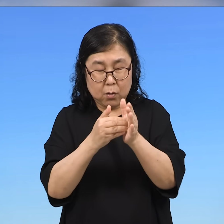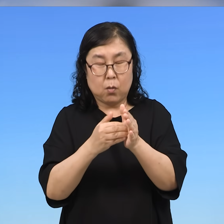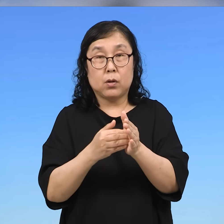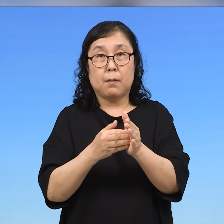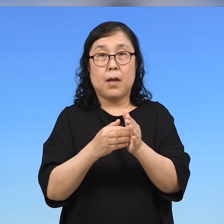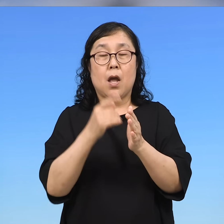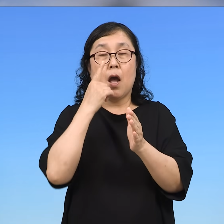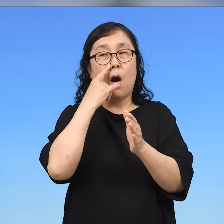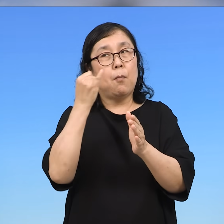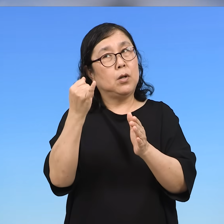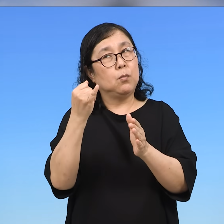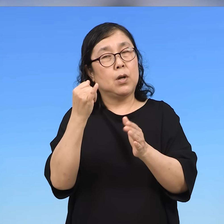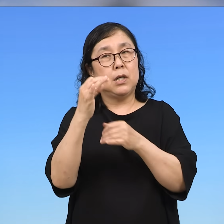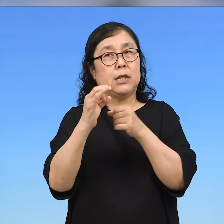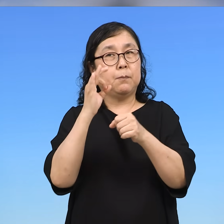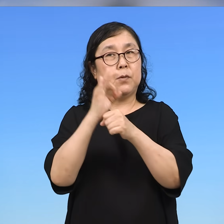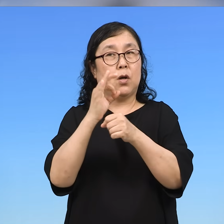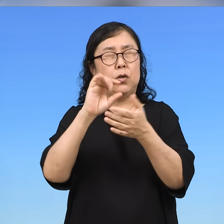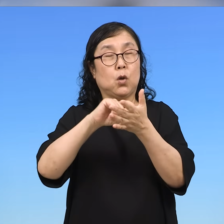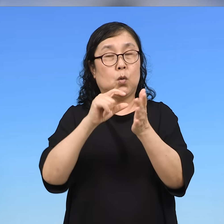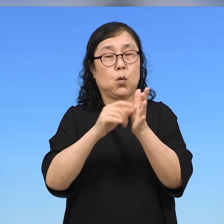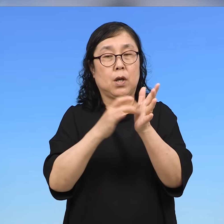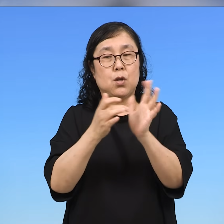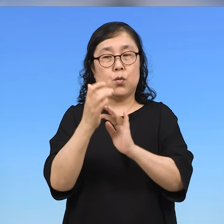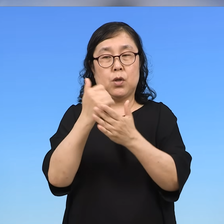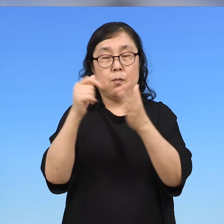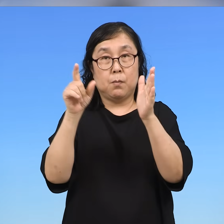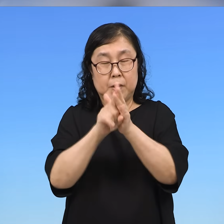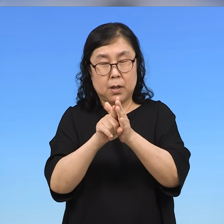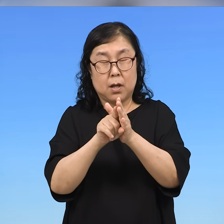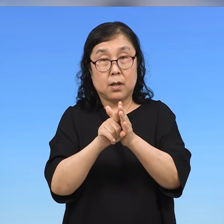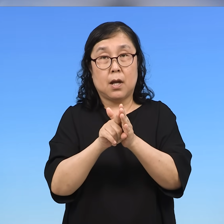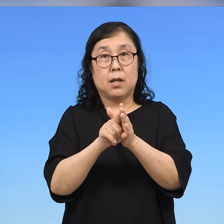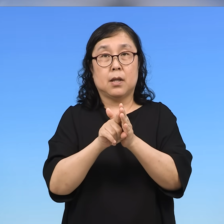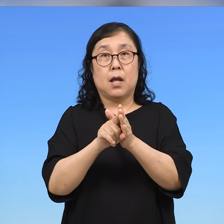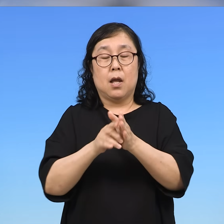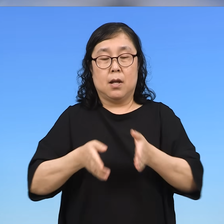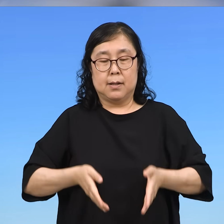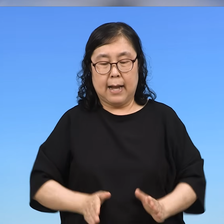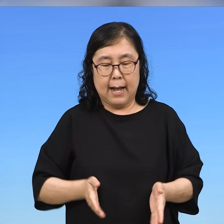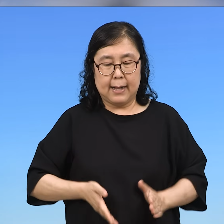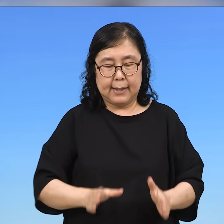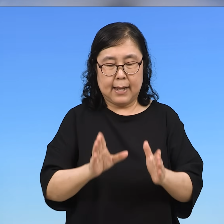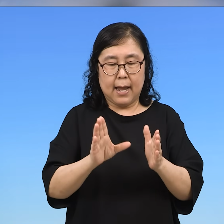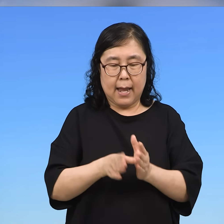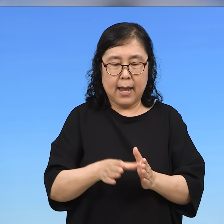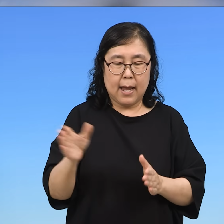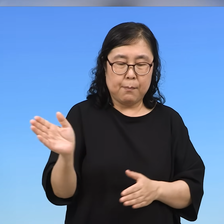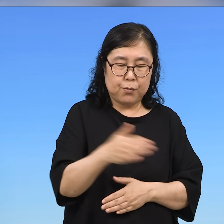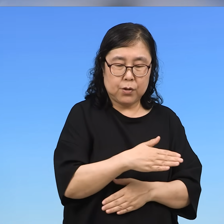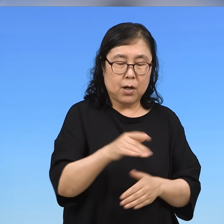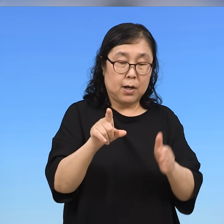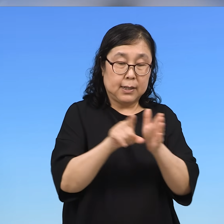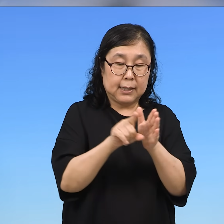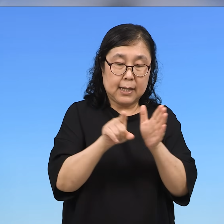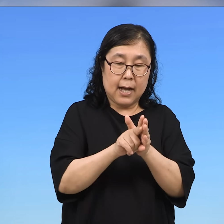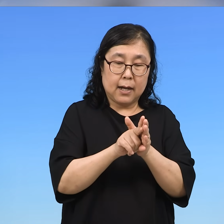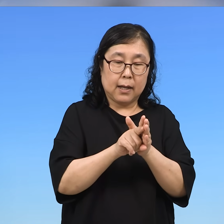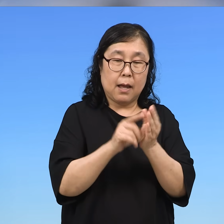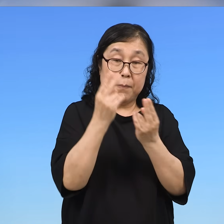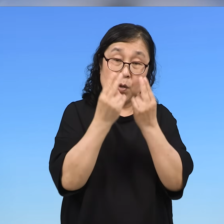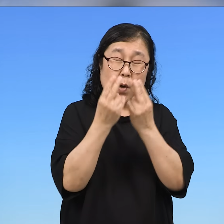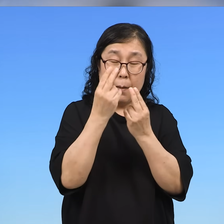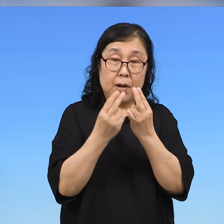어머니도 이제 예수를 믿은 지 한 10년 좀 더 지났다 그러는데요, 뭐 모태 신앙에 비하면은 연조가 그렇게 긴 건